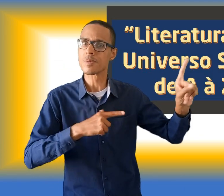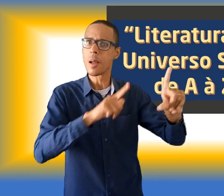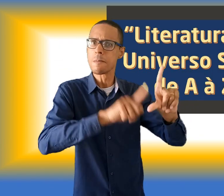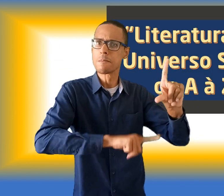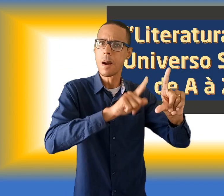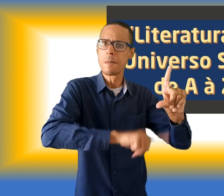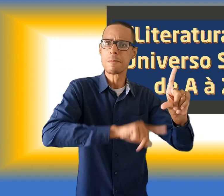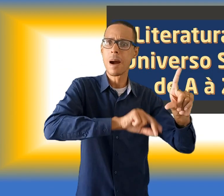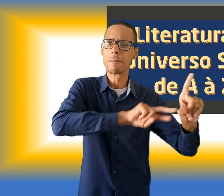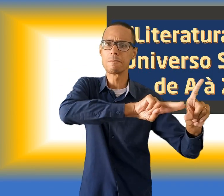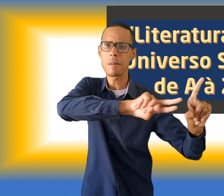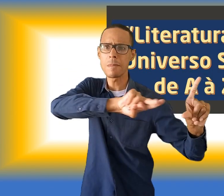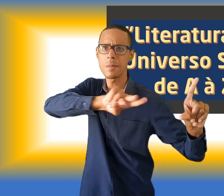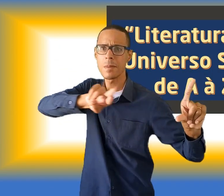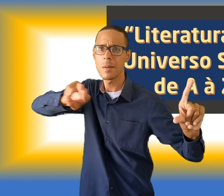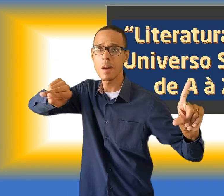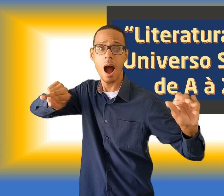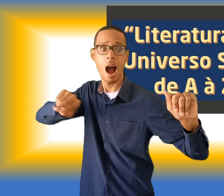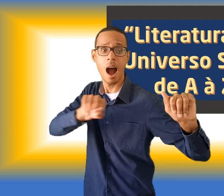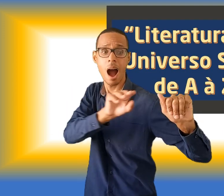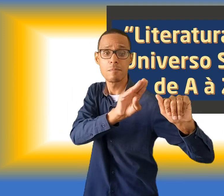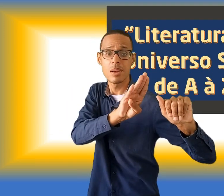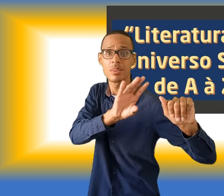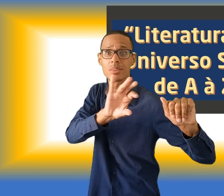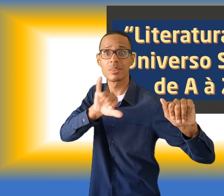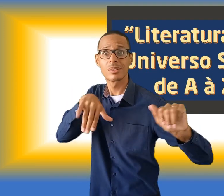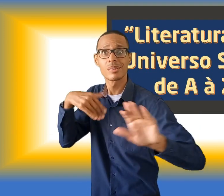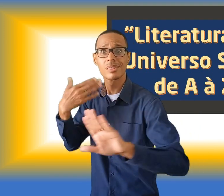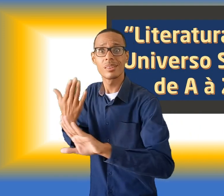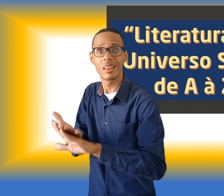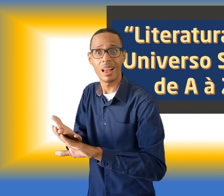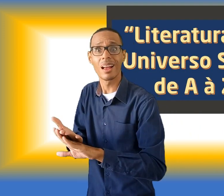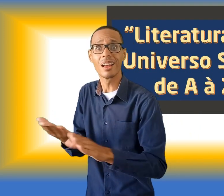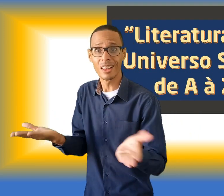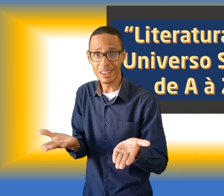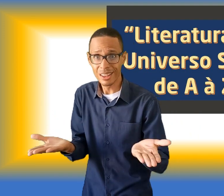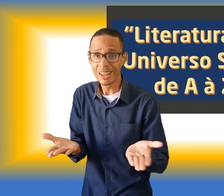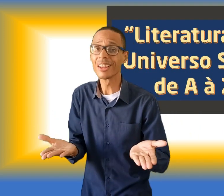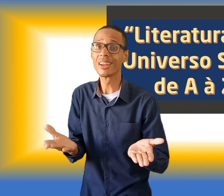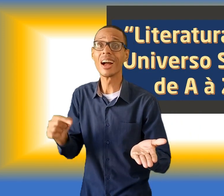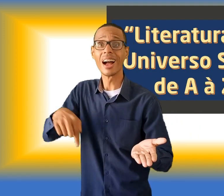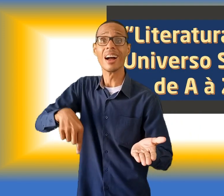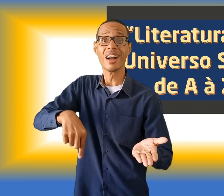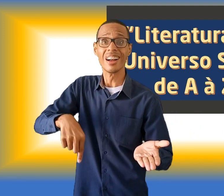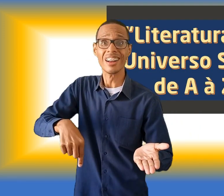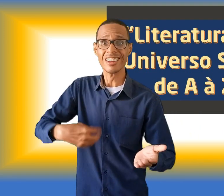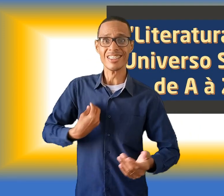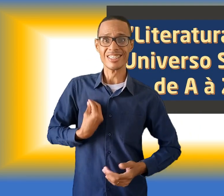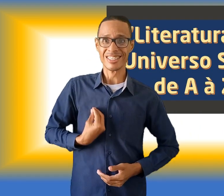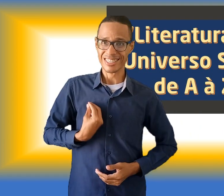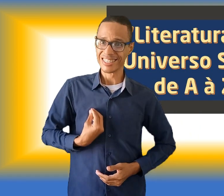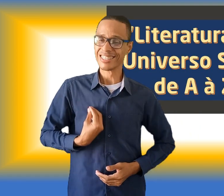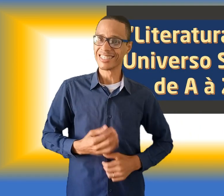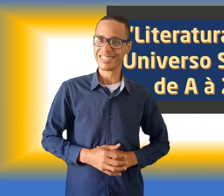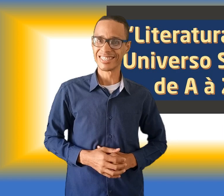aqui acima, você vai encontrar a playlist completa de todas as outras letras, de